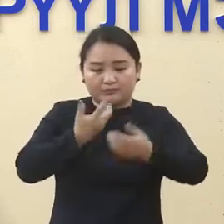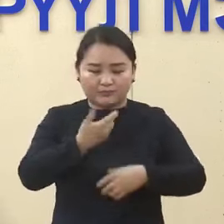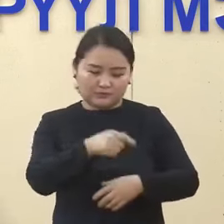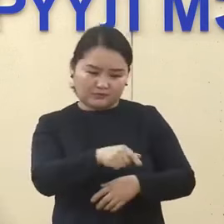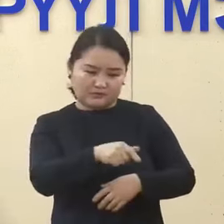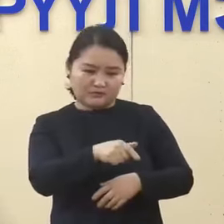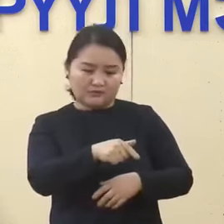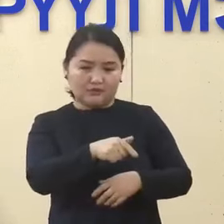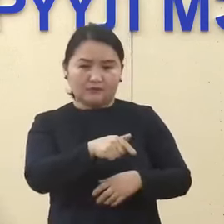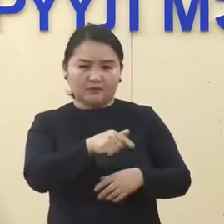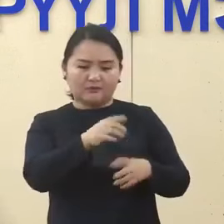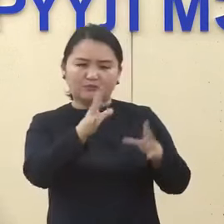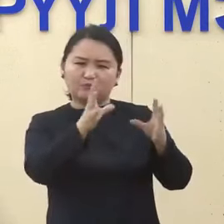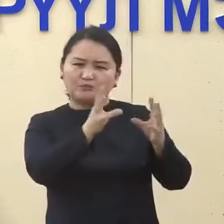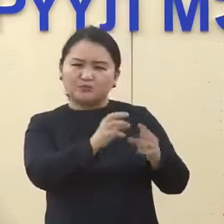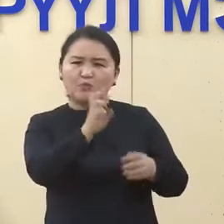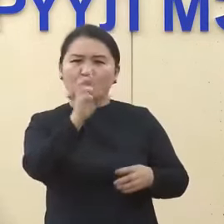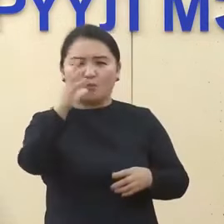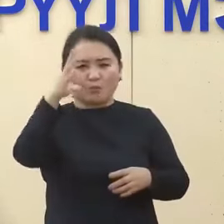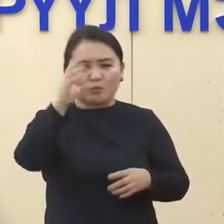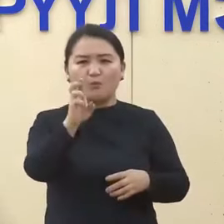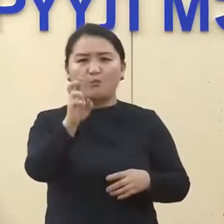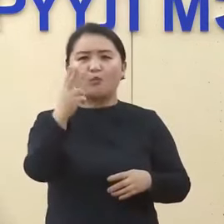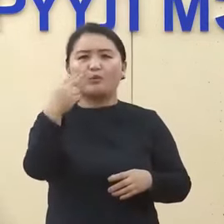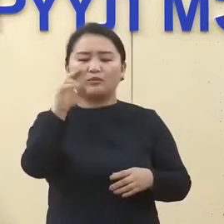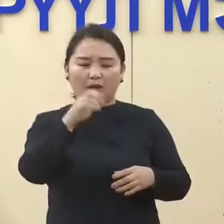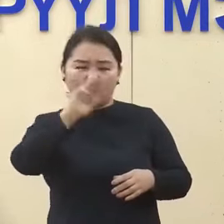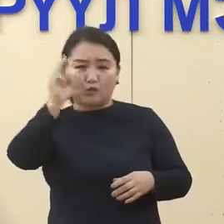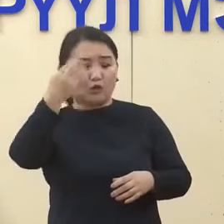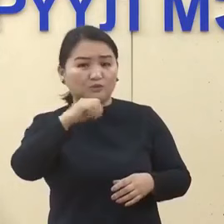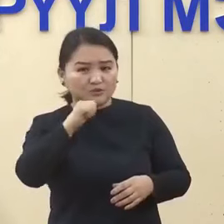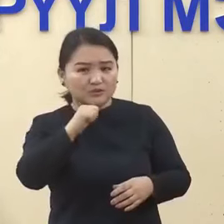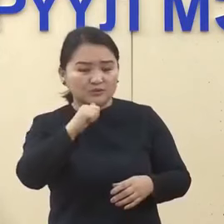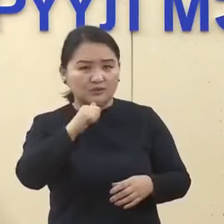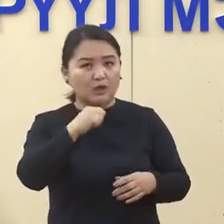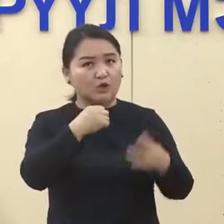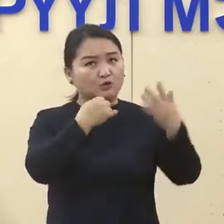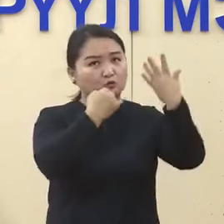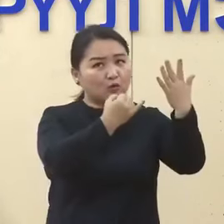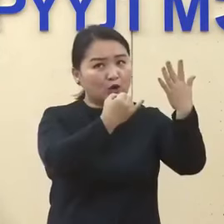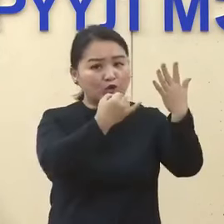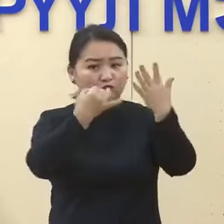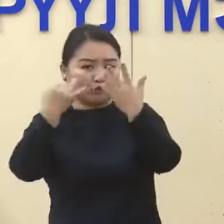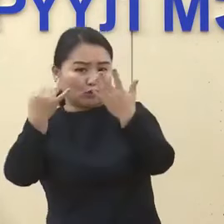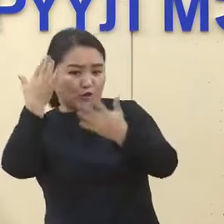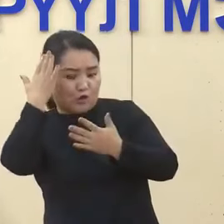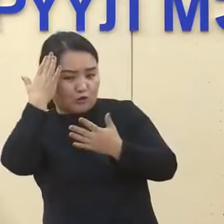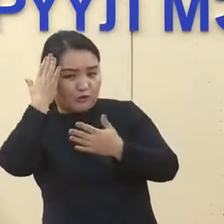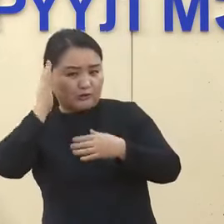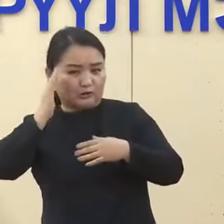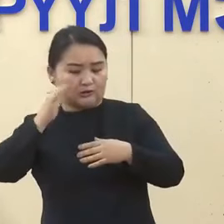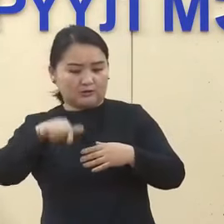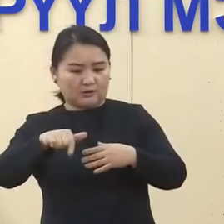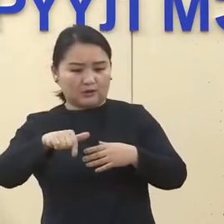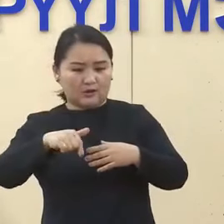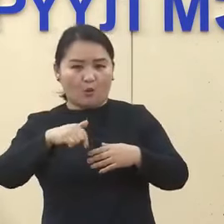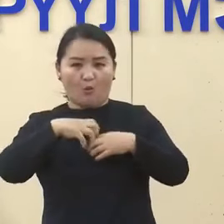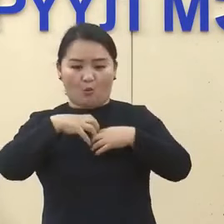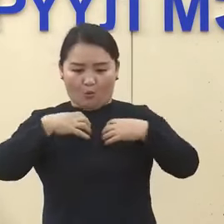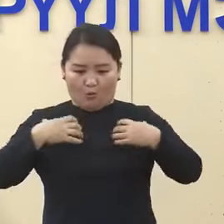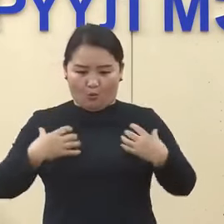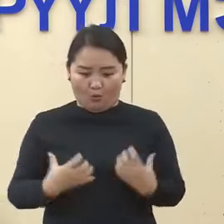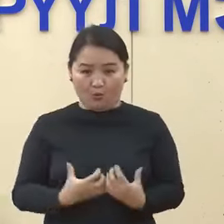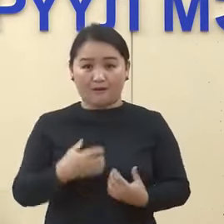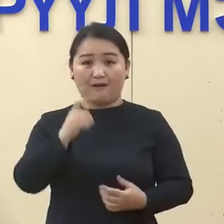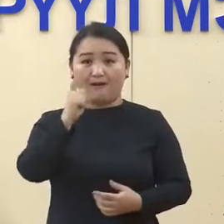хоногт уушгиндаа бүгд одоо хатгаатай болж байгаа юм байна. Тийм учраас иргэд бол нилээн их анхаарч биеийнхээ одоо